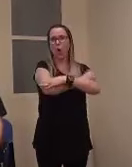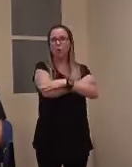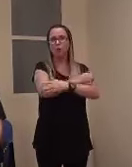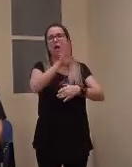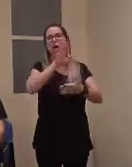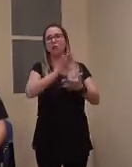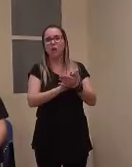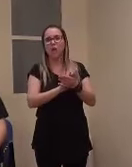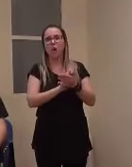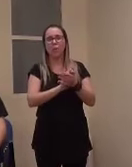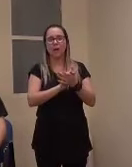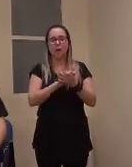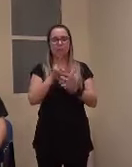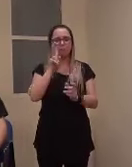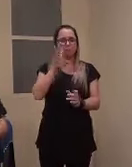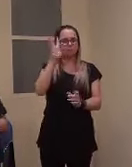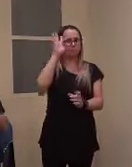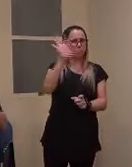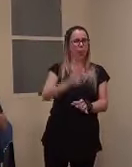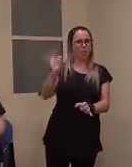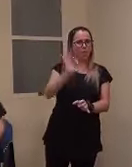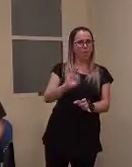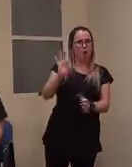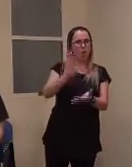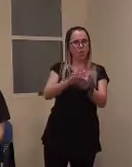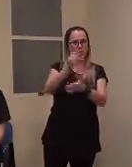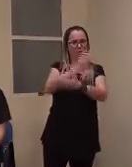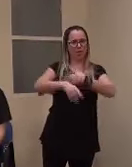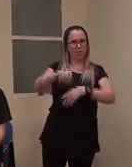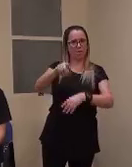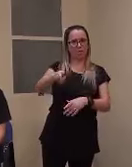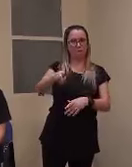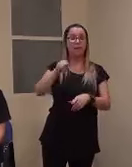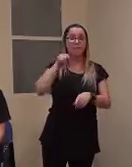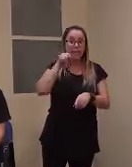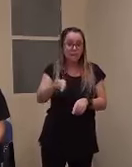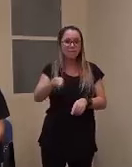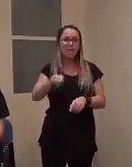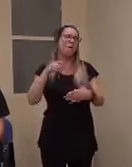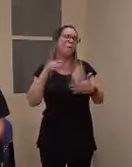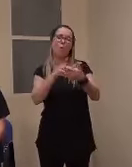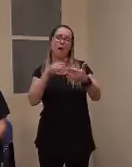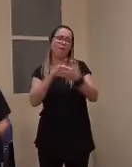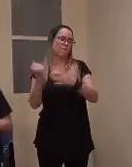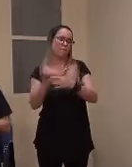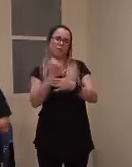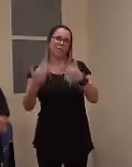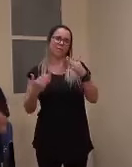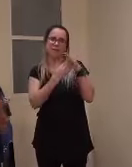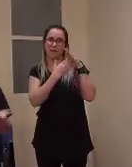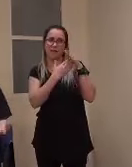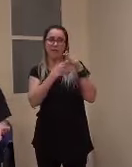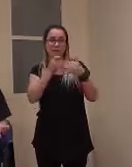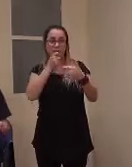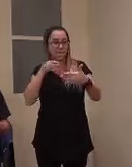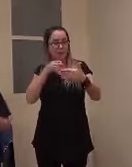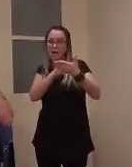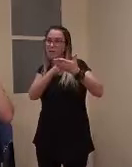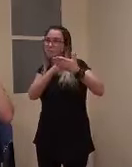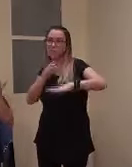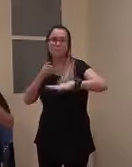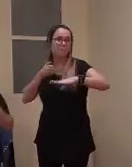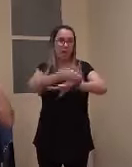prejuicios que hay sobre la misma opacidad a veces esa es una de las barras que más fundamentales pero una vez que nos supera cierto prejuicio